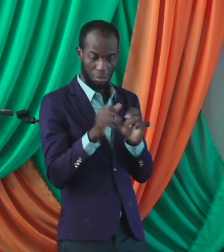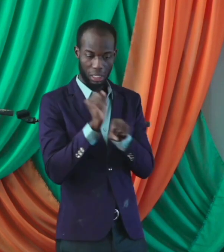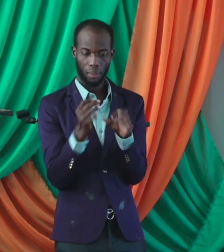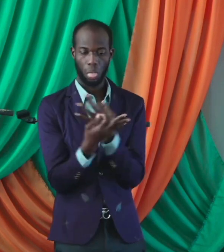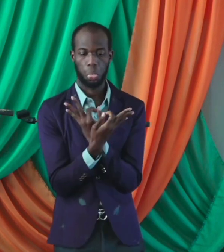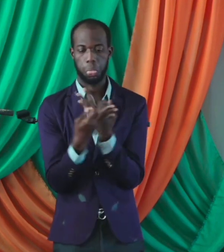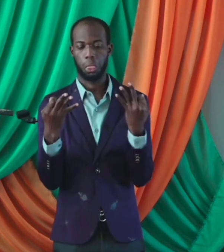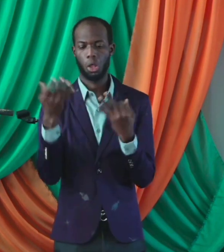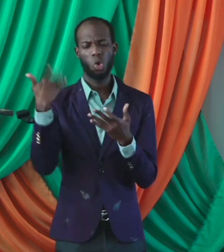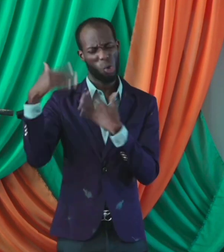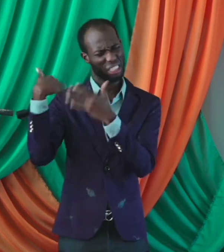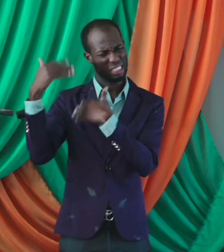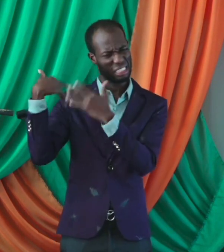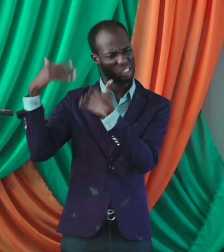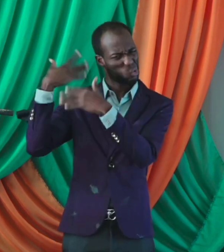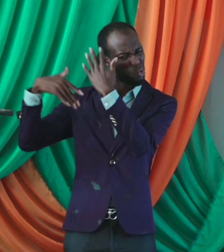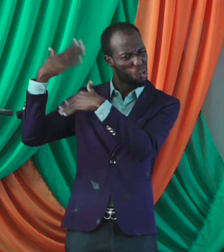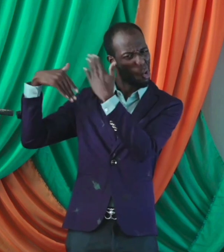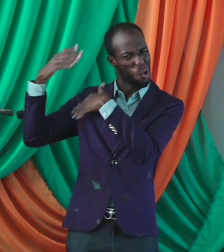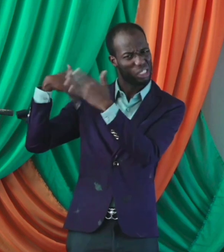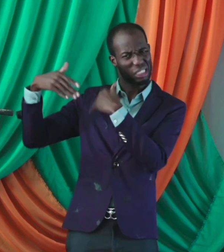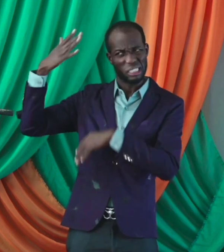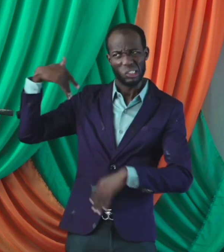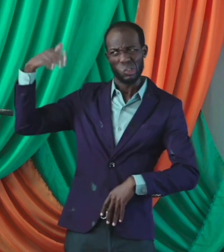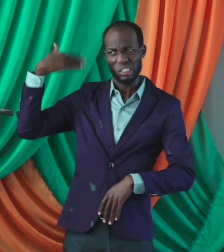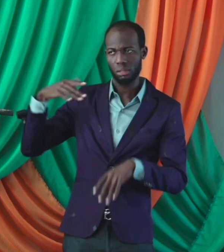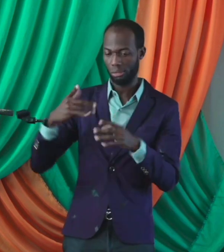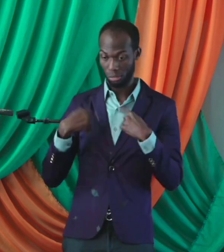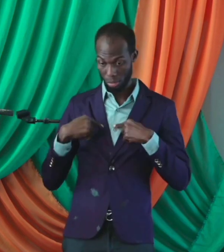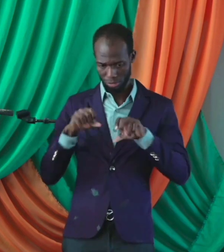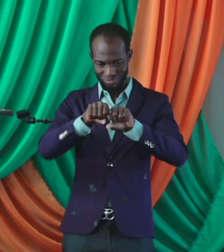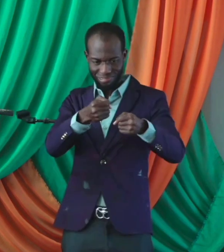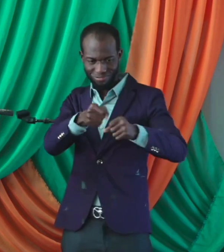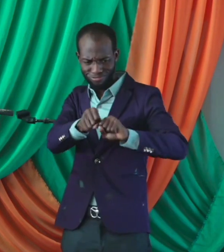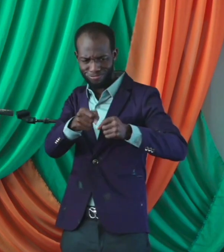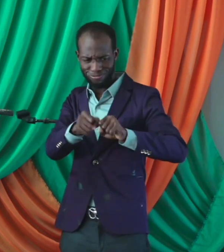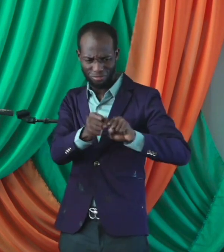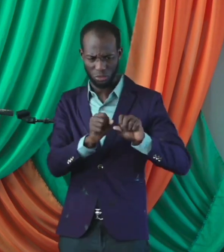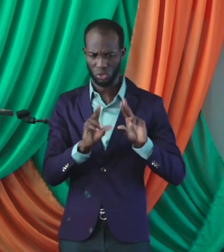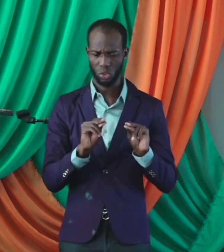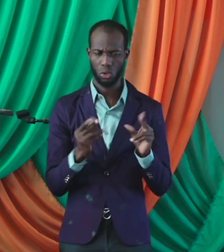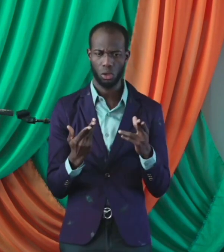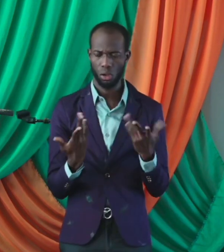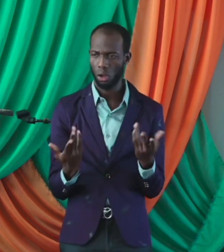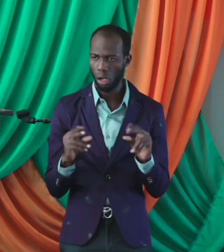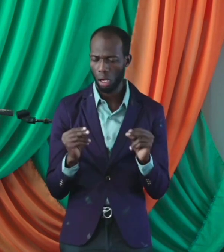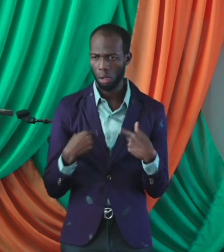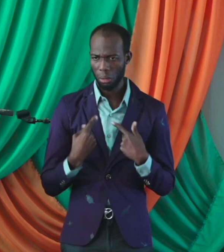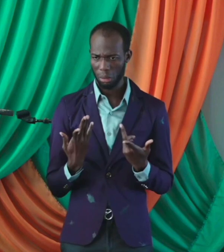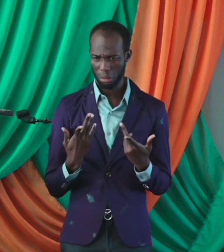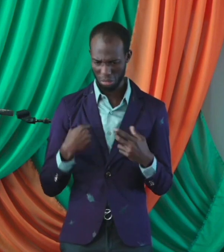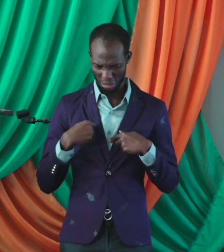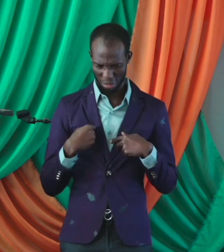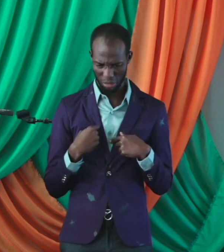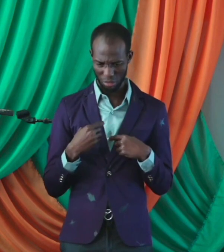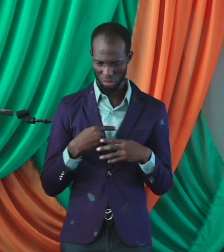c'est comme ça entier oui, 200 ans. Ou casser ça, ou craser ça. Ou casser l'autre soit dit non, bon Dieu pas fait pour chose